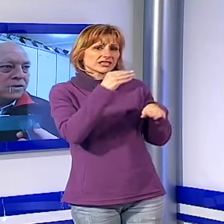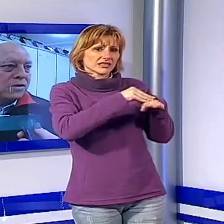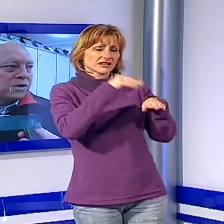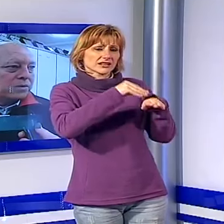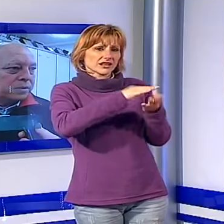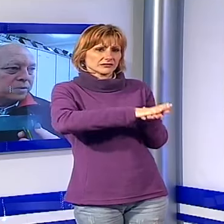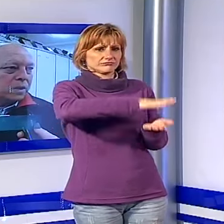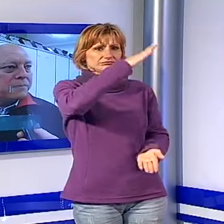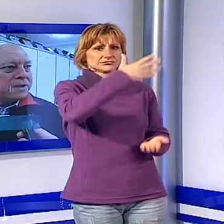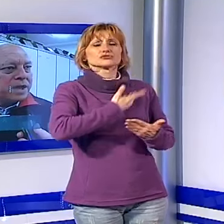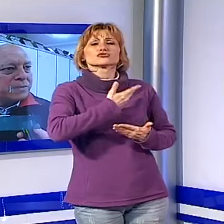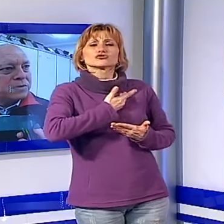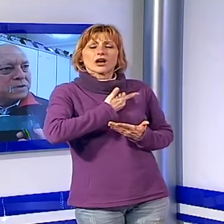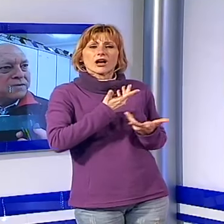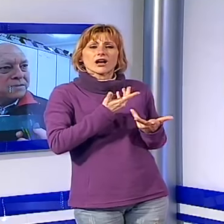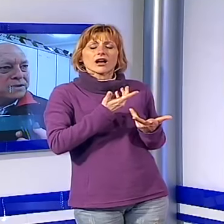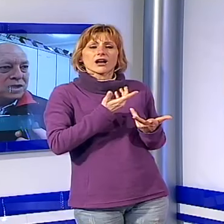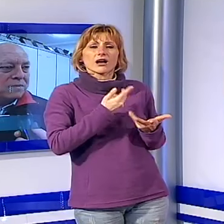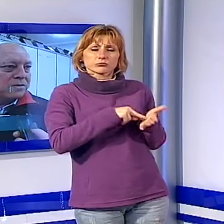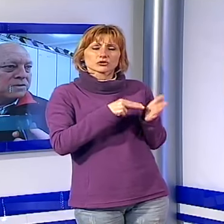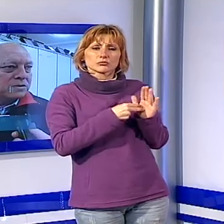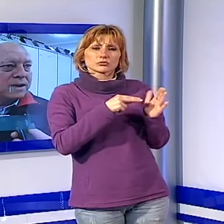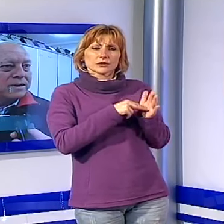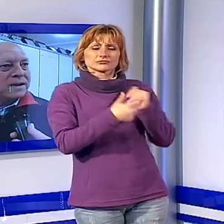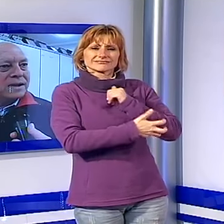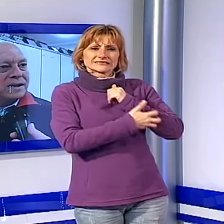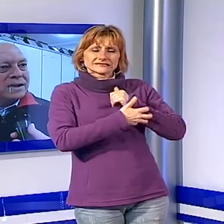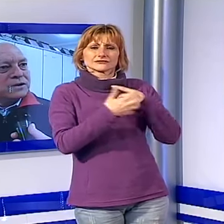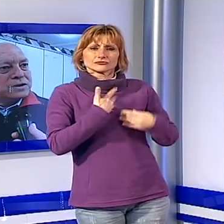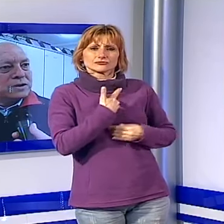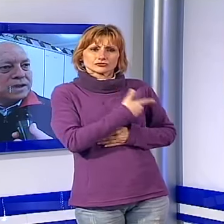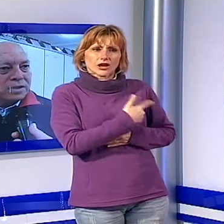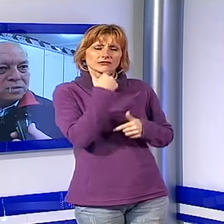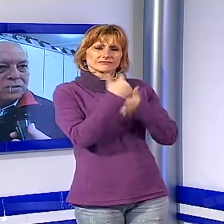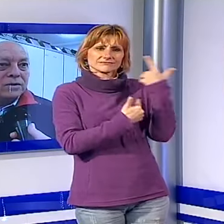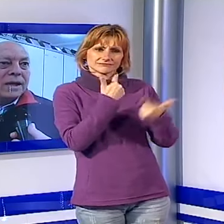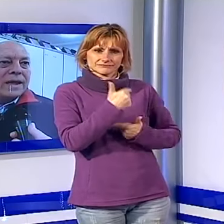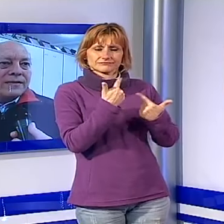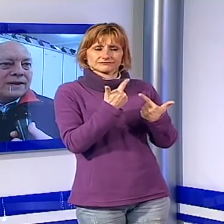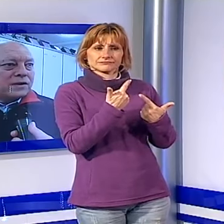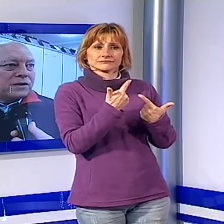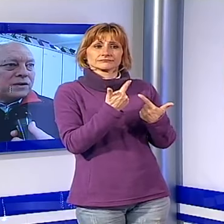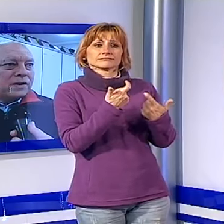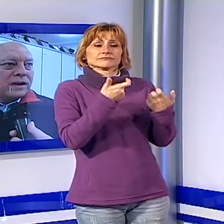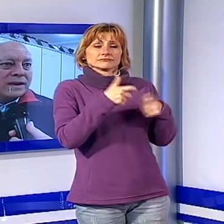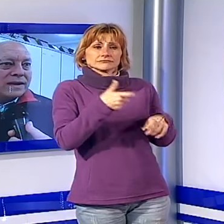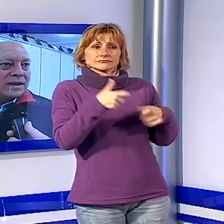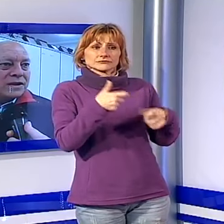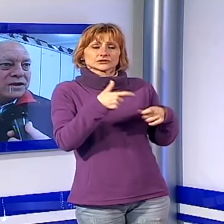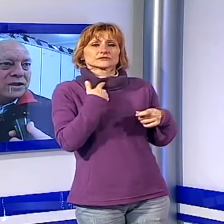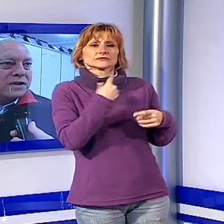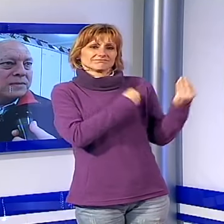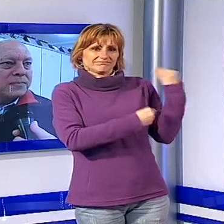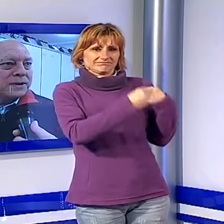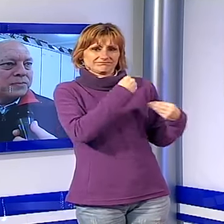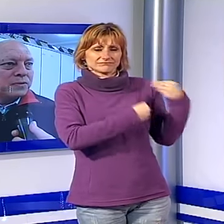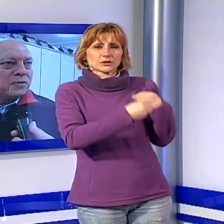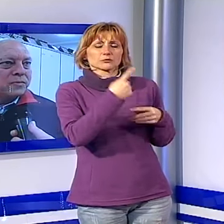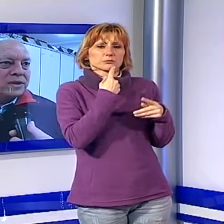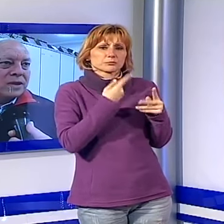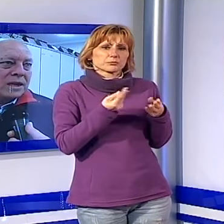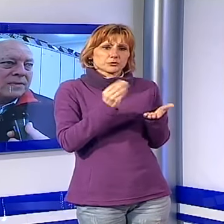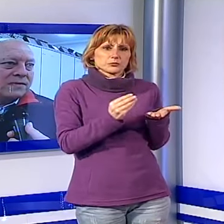enti che noi abbiniamo ad una farmacia per quanto riguarda la donazione del raccolto vengono a chiederci sempre